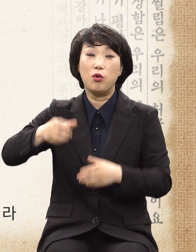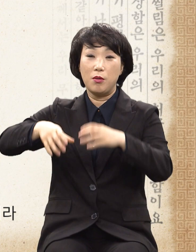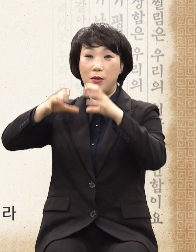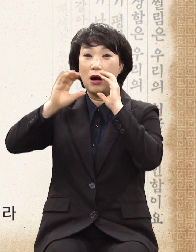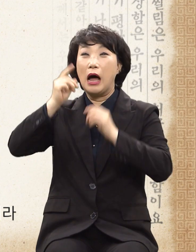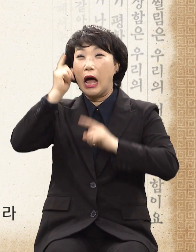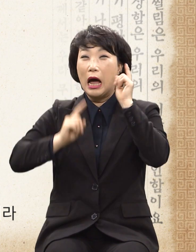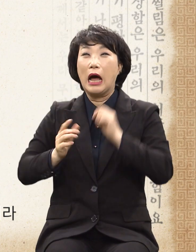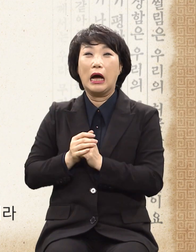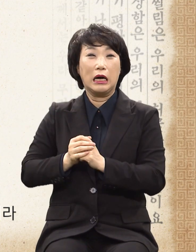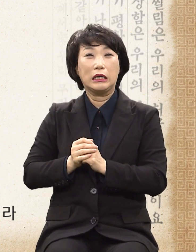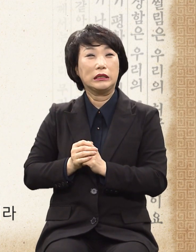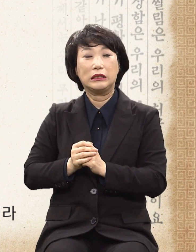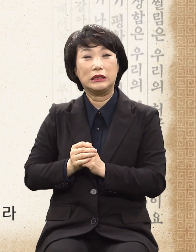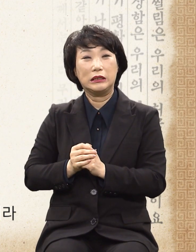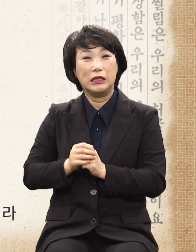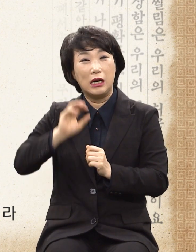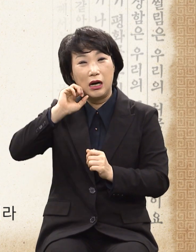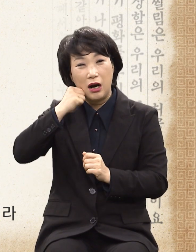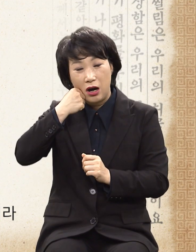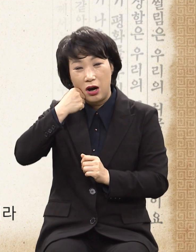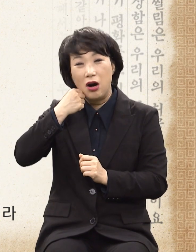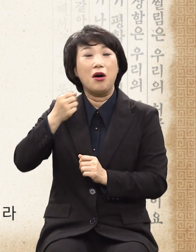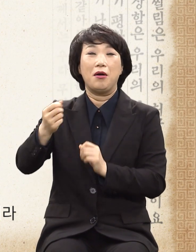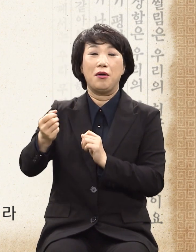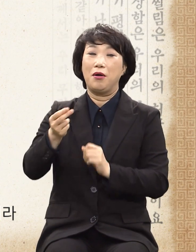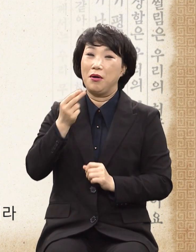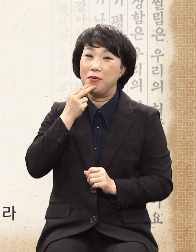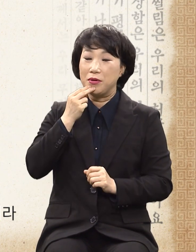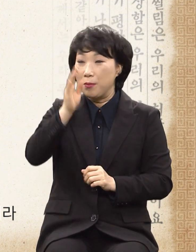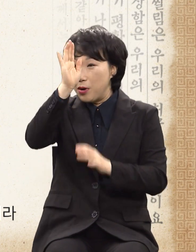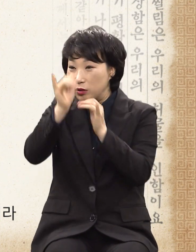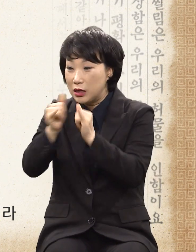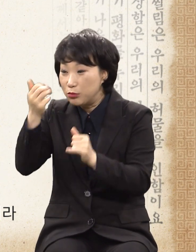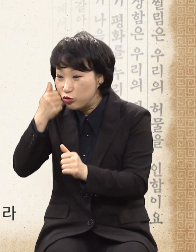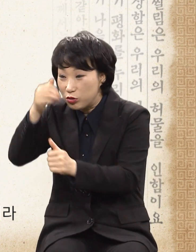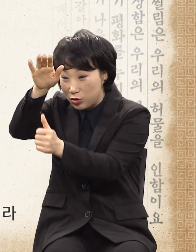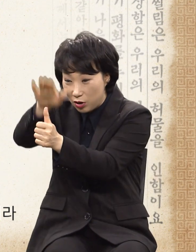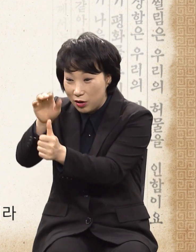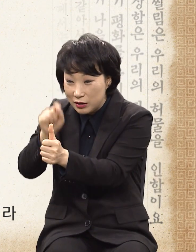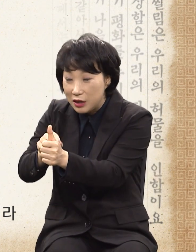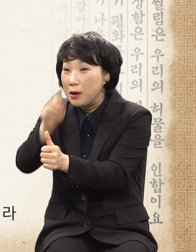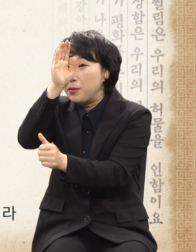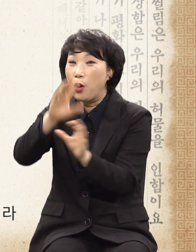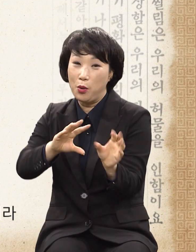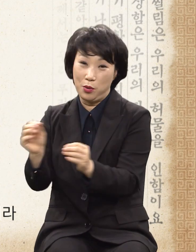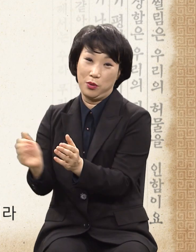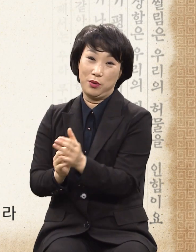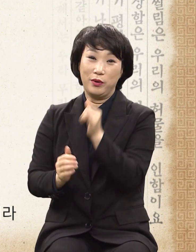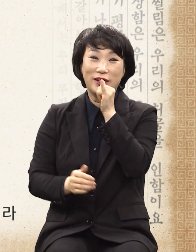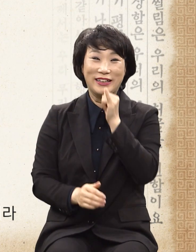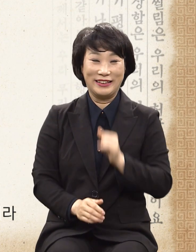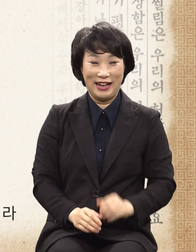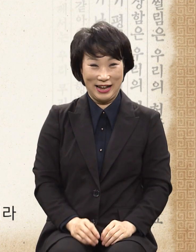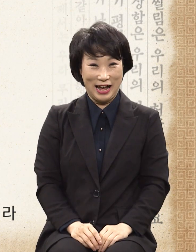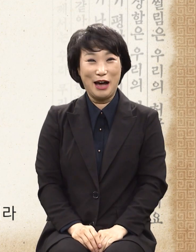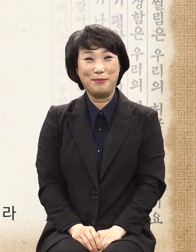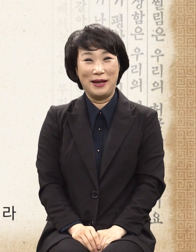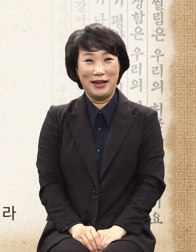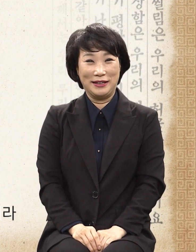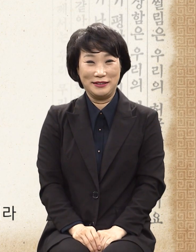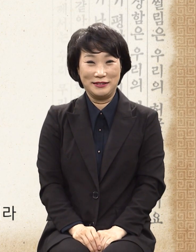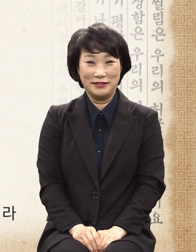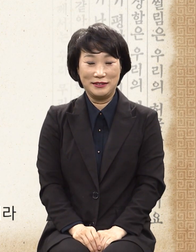무슨 독을 마실지라도 해를 받지 아니하며 병든 자에게 손을 얹은즉 나으리라 하시더라.